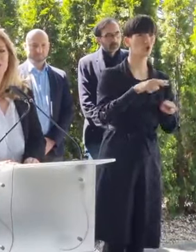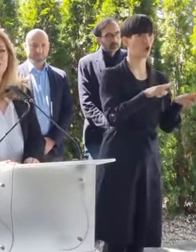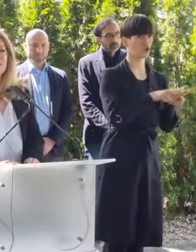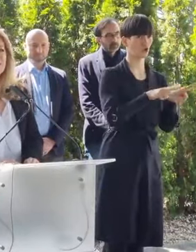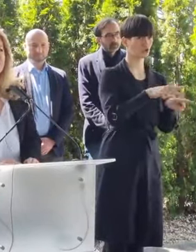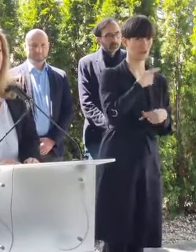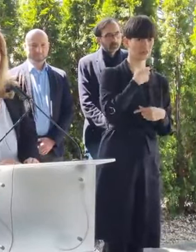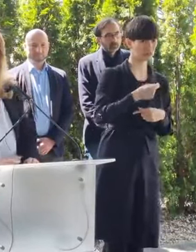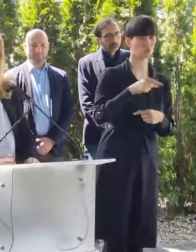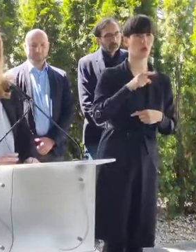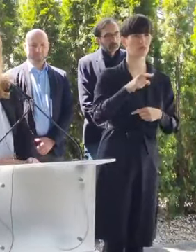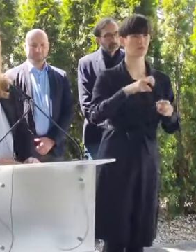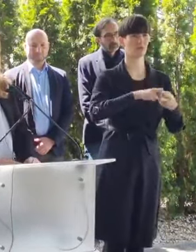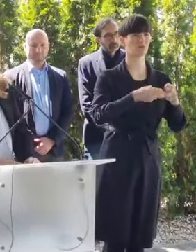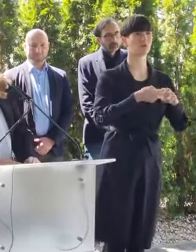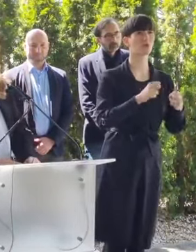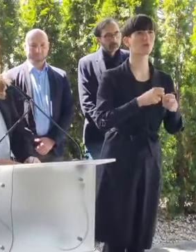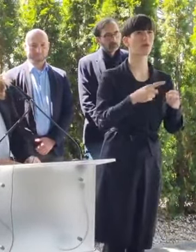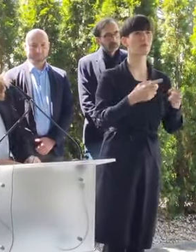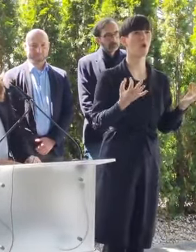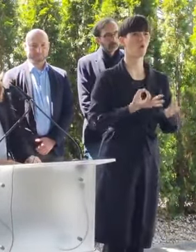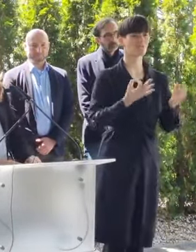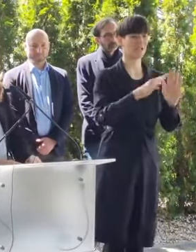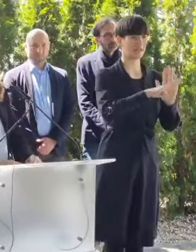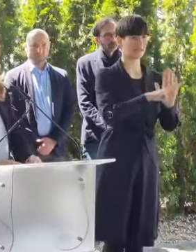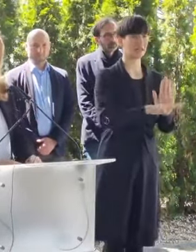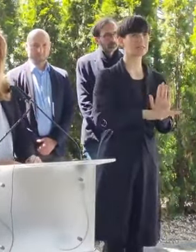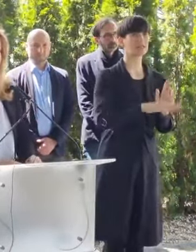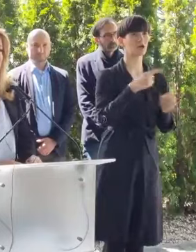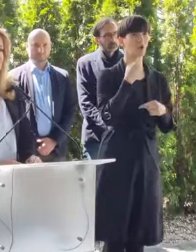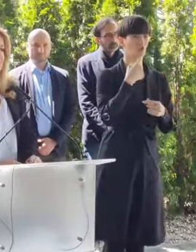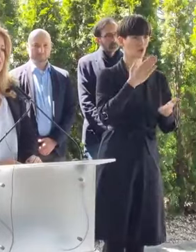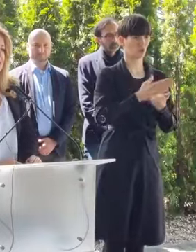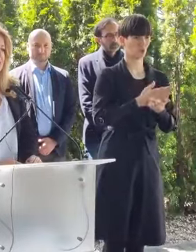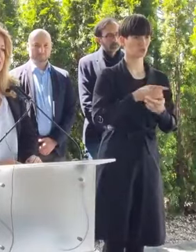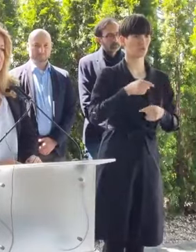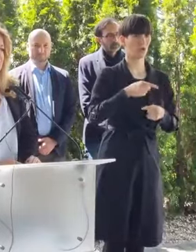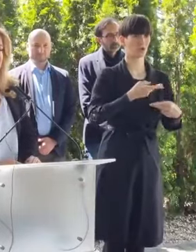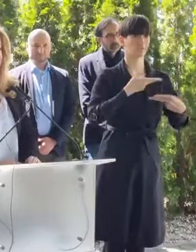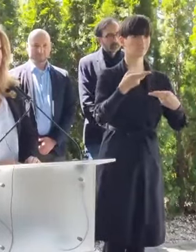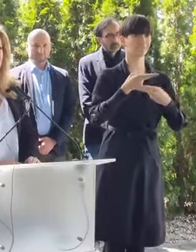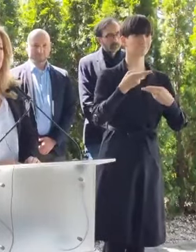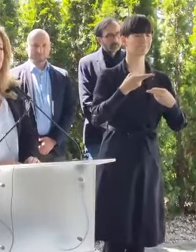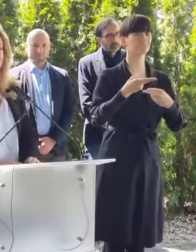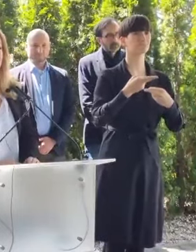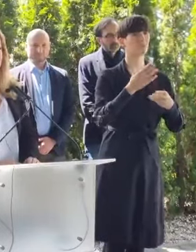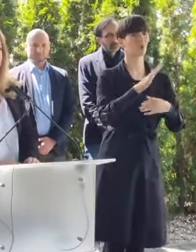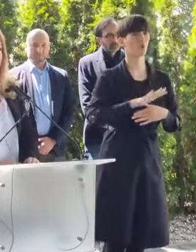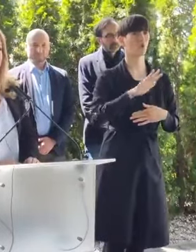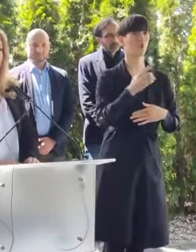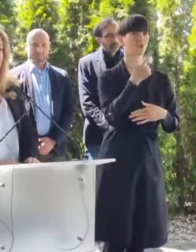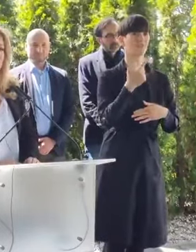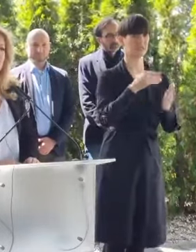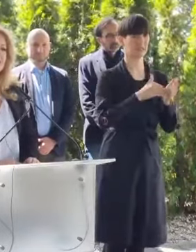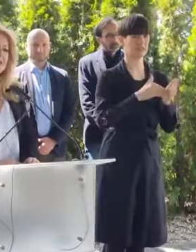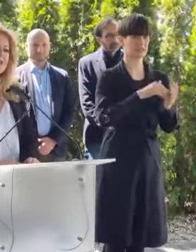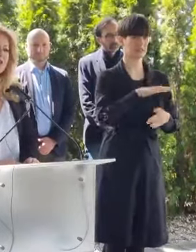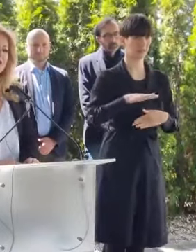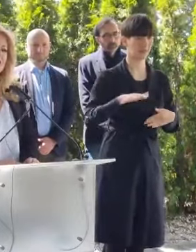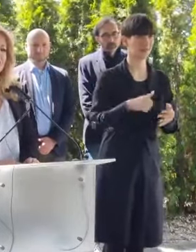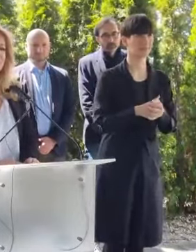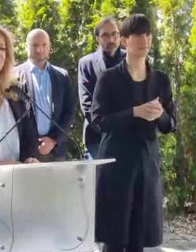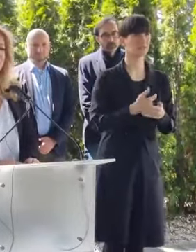problém. Len oficiálne registre hovoria o čísle do 20 000 detí. Nie všetci mali také šťastie ako dve